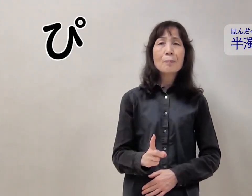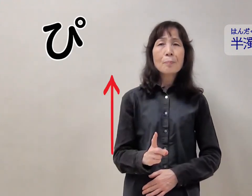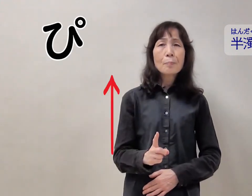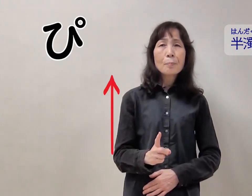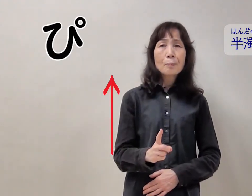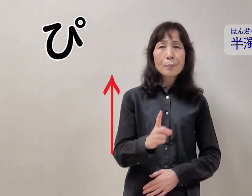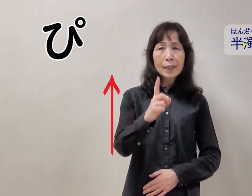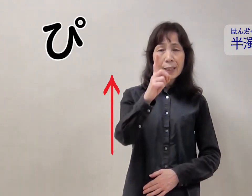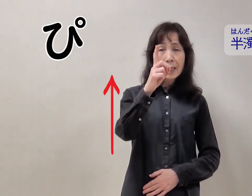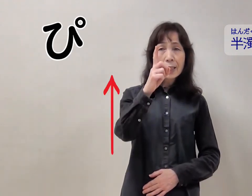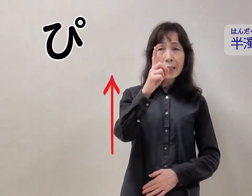ぴ、